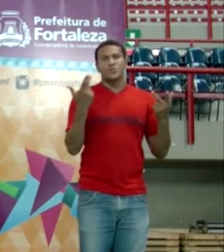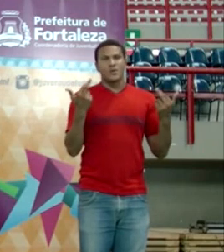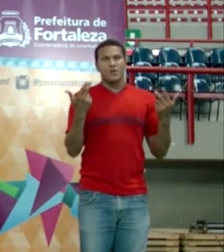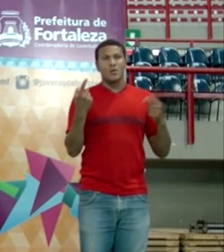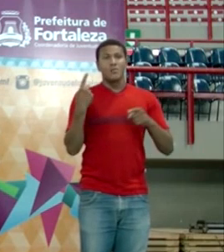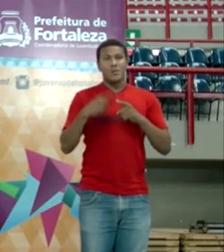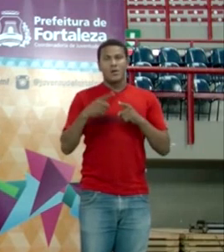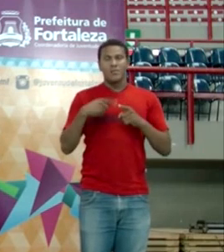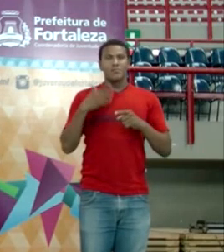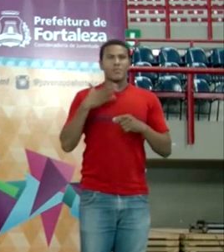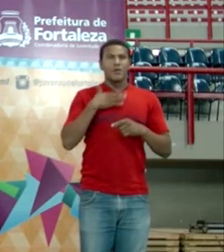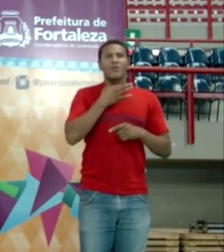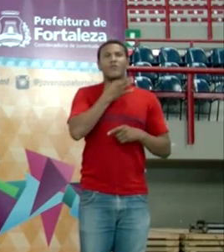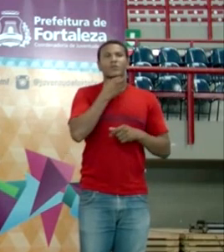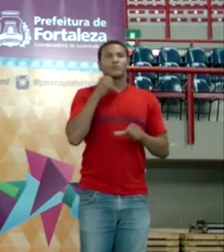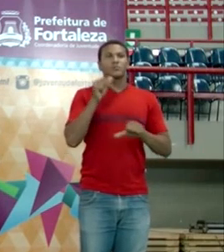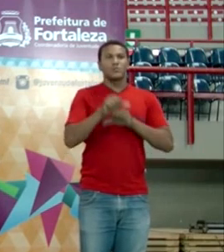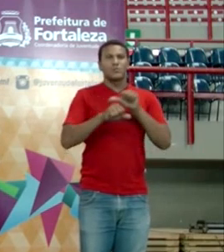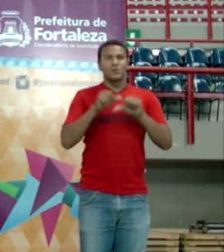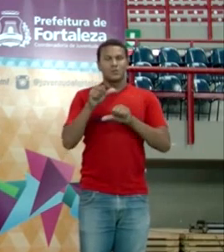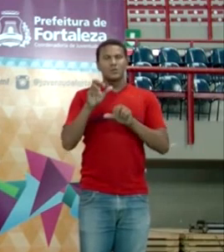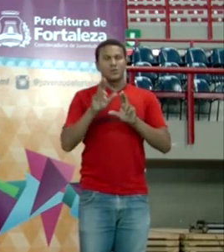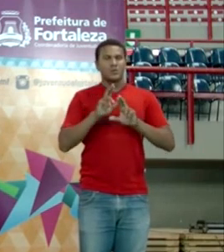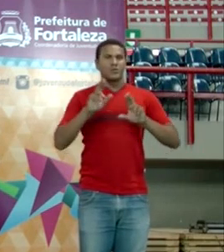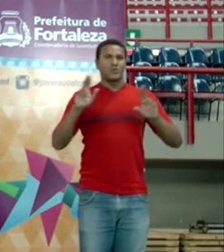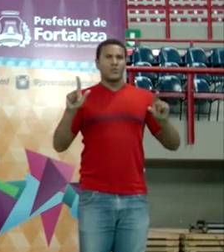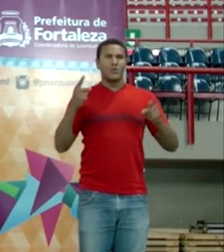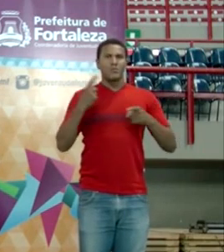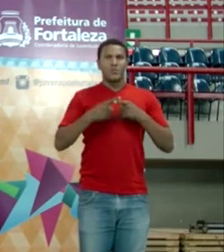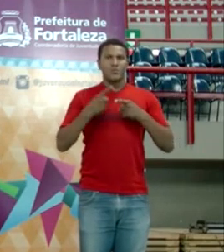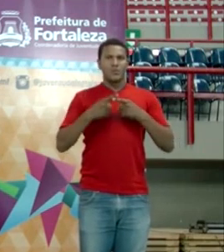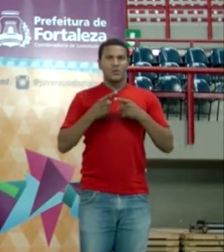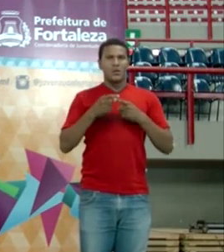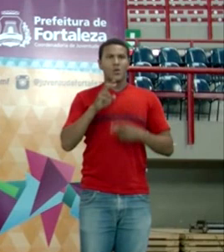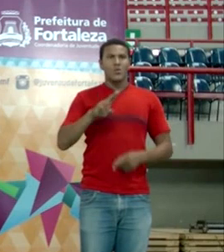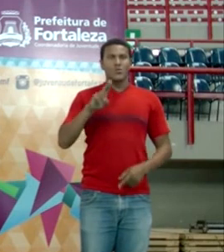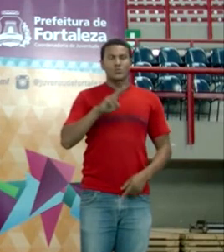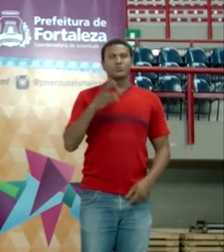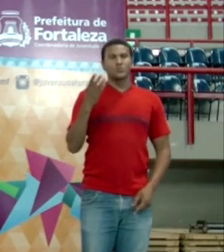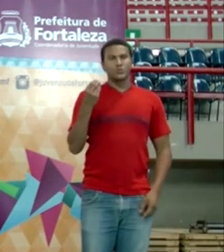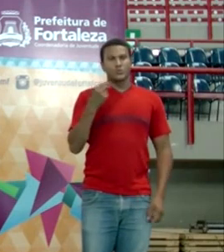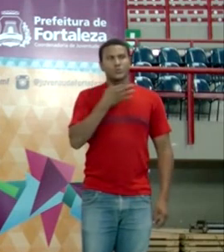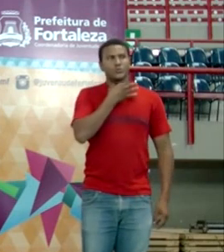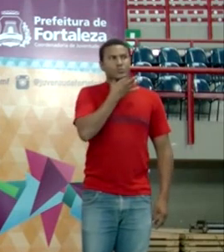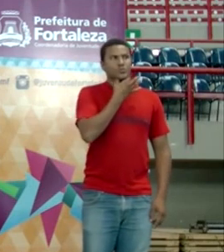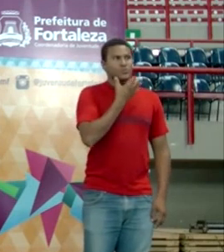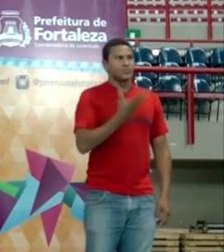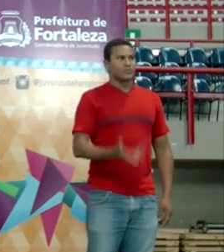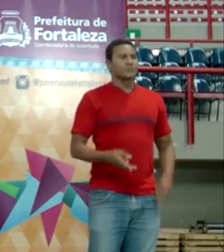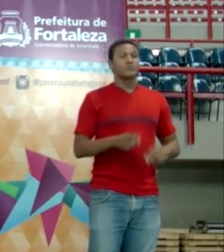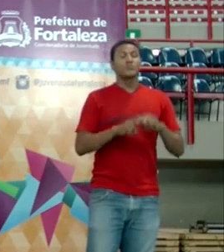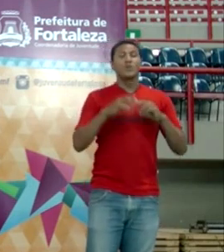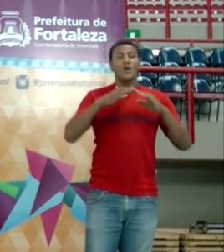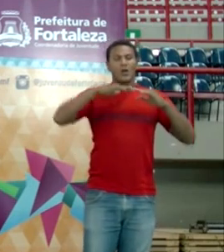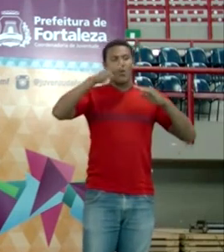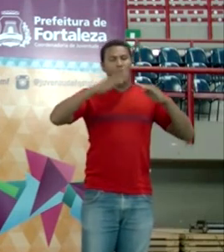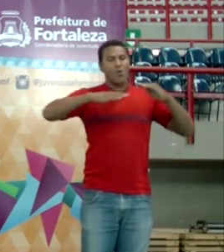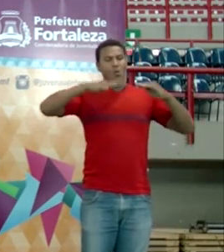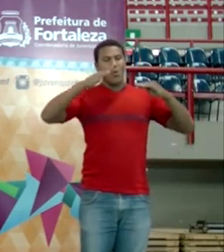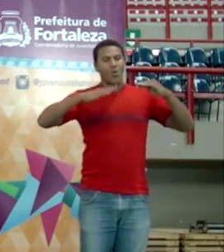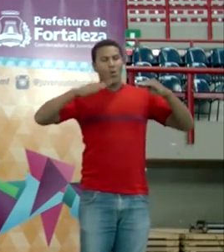voz já mudou, né? Tem uma maturidade diferente porque eu estou usando muita voz. Então o que é uma onda? É